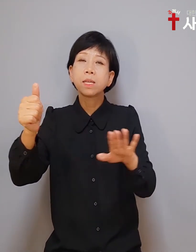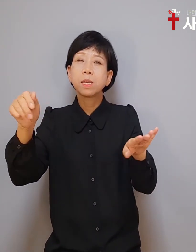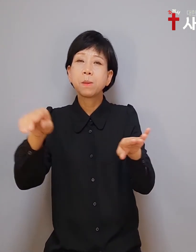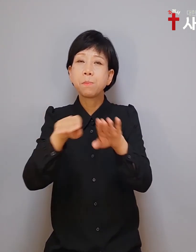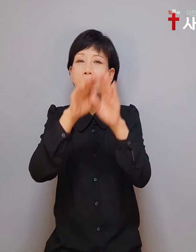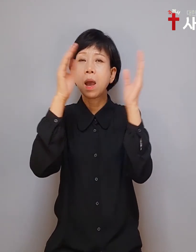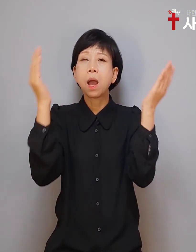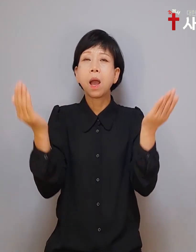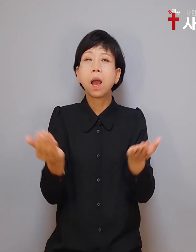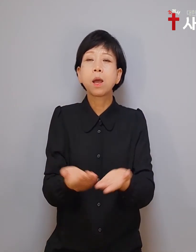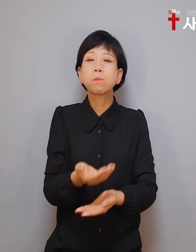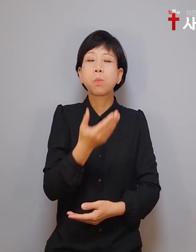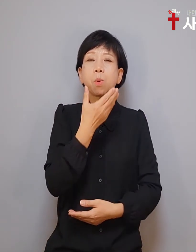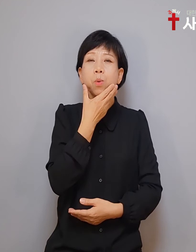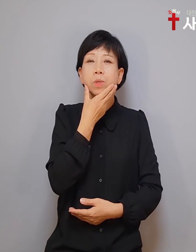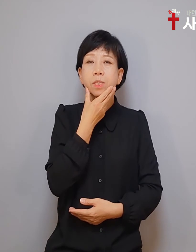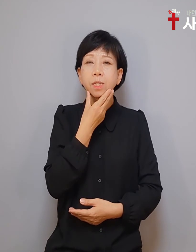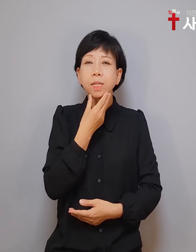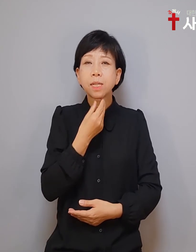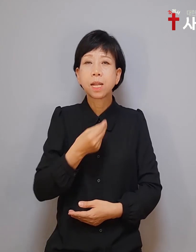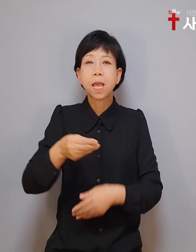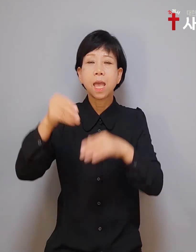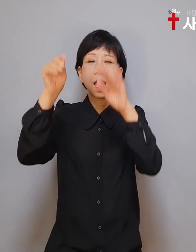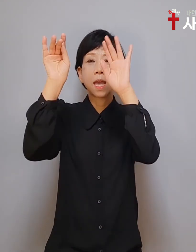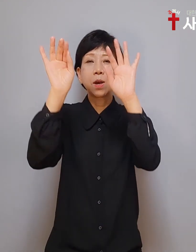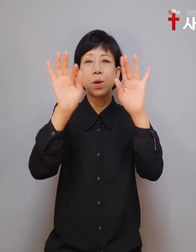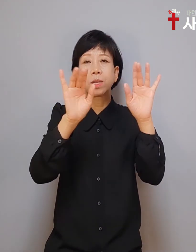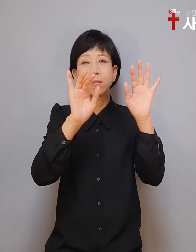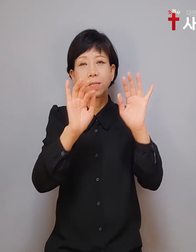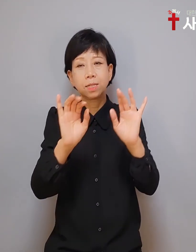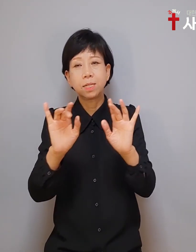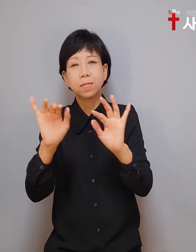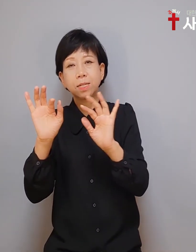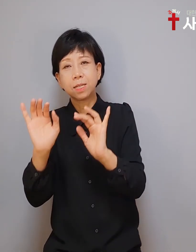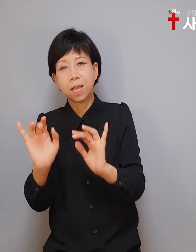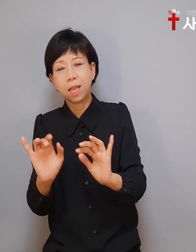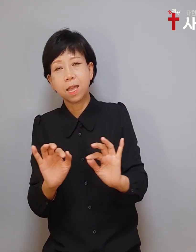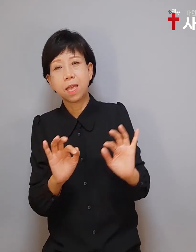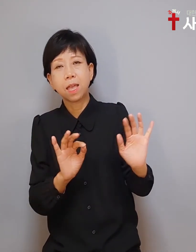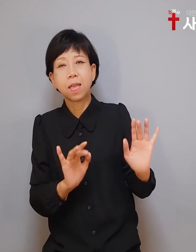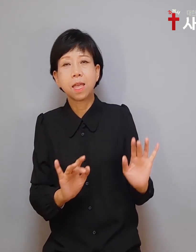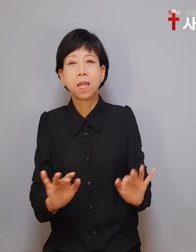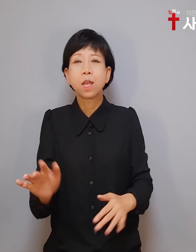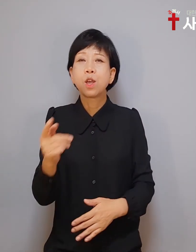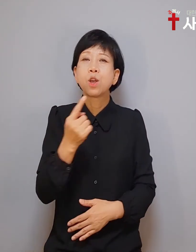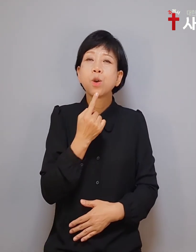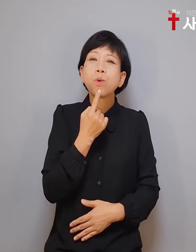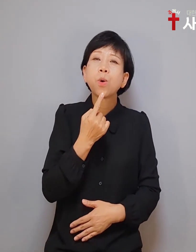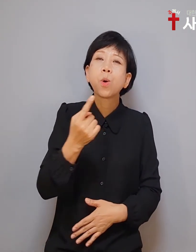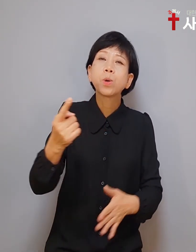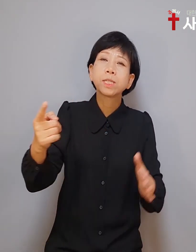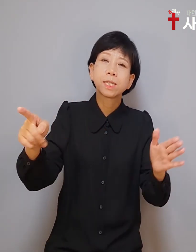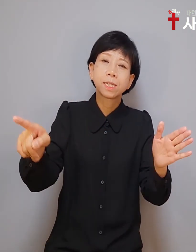주만이 만복을 내. 오 신실하신 주,